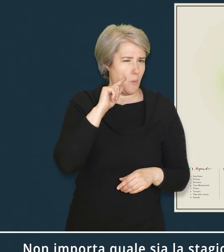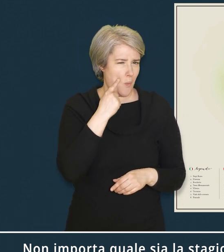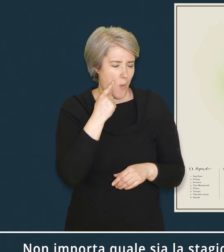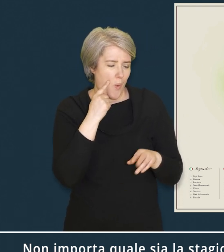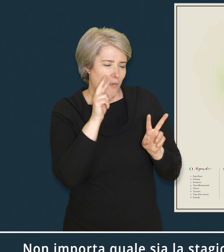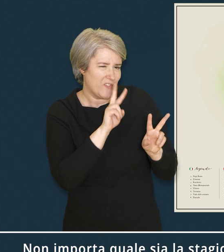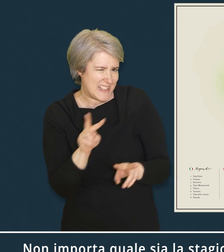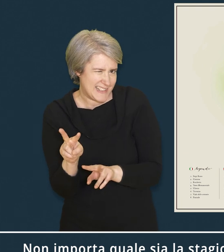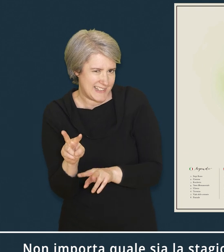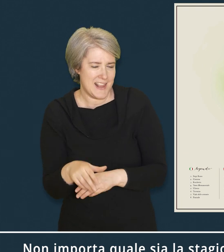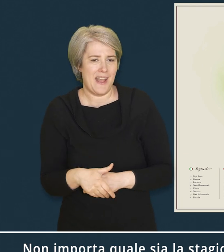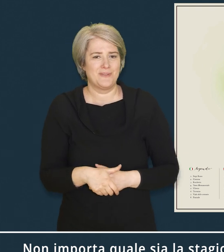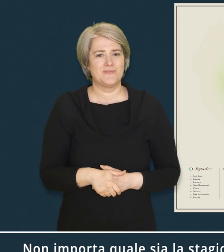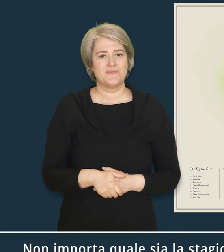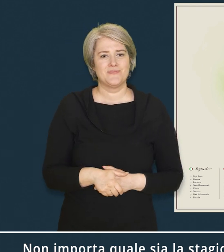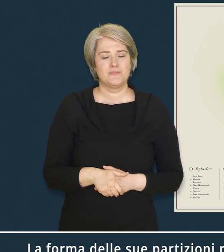essere visitato.